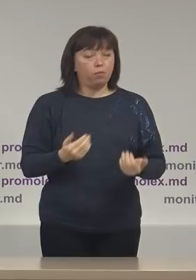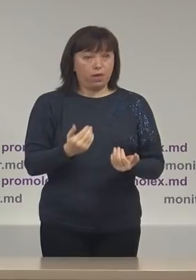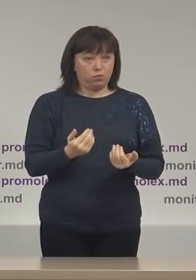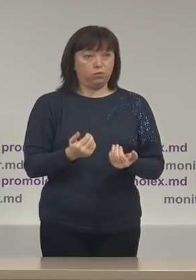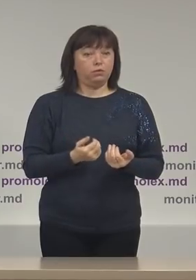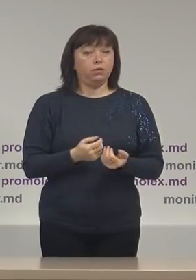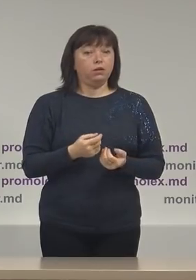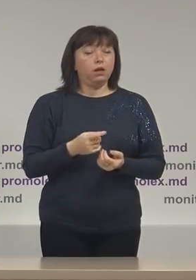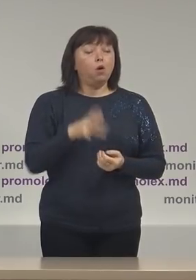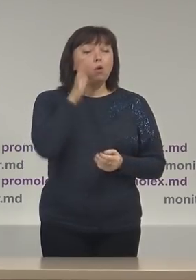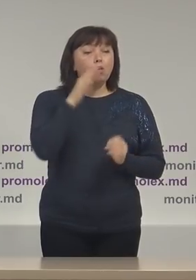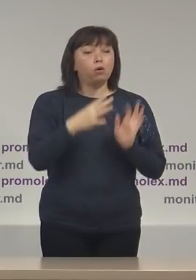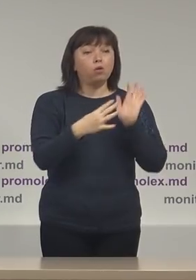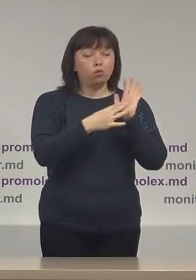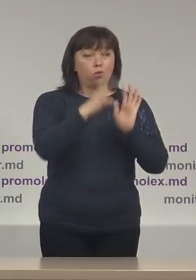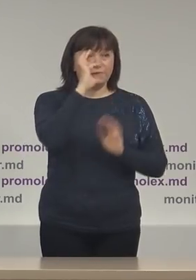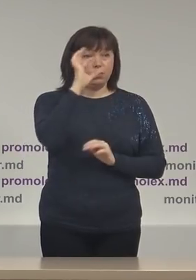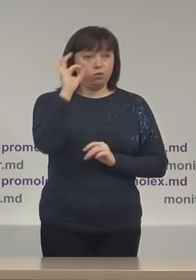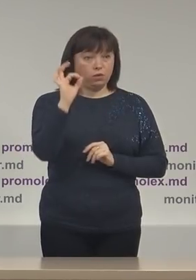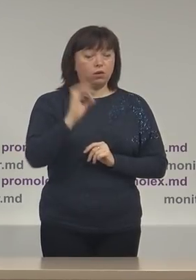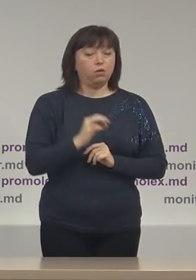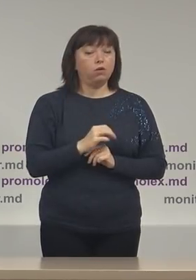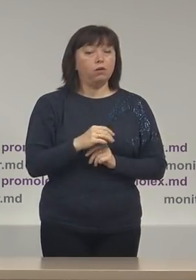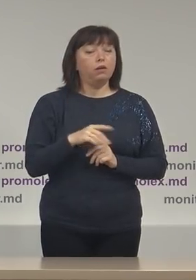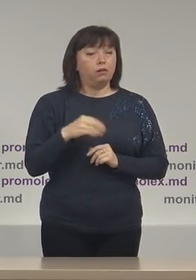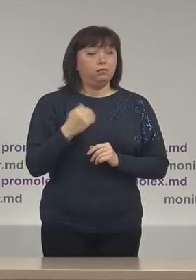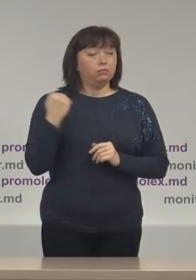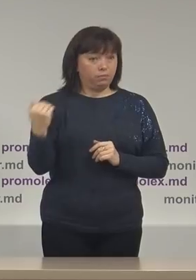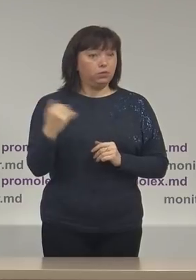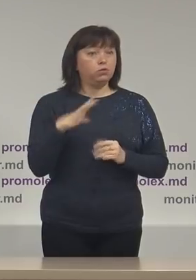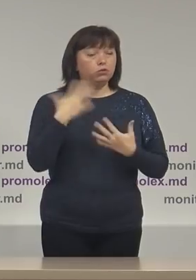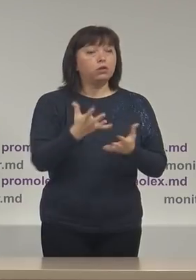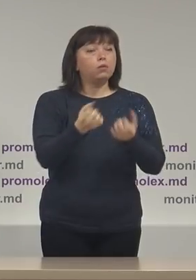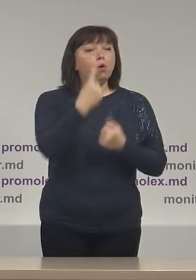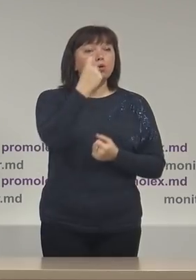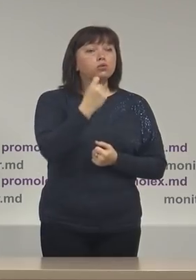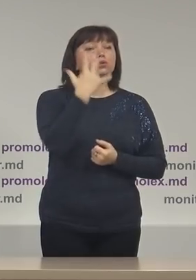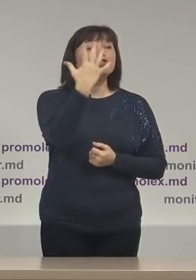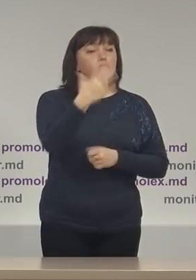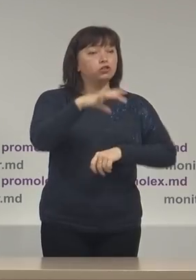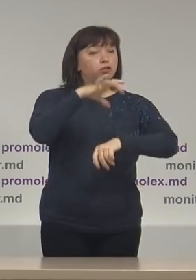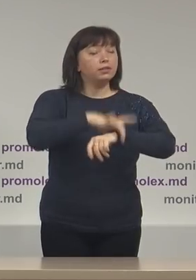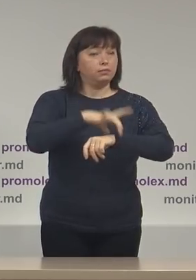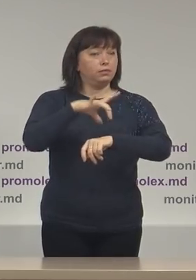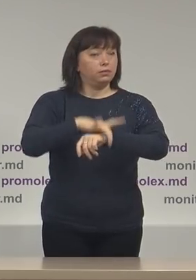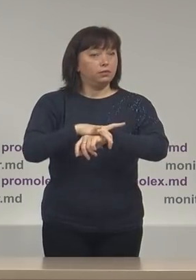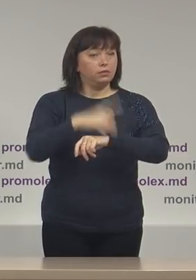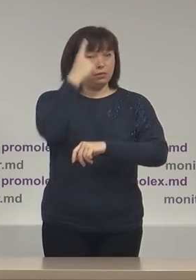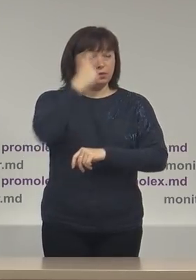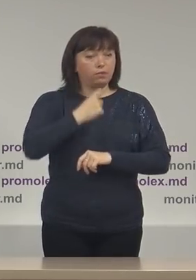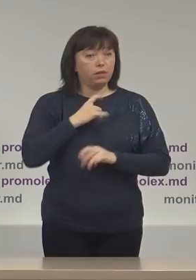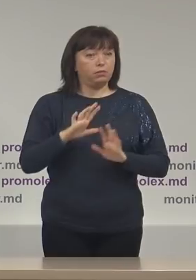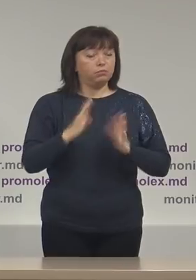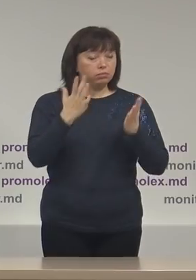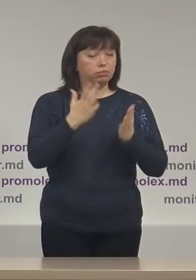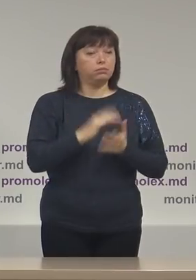față, către orele 9:00, misiunea a recepționat 105 semnalări de incidente din